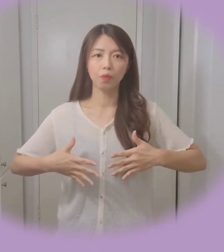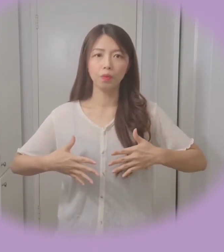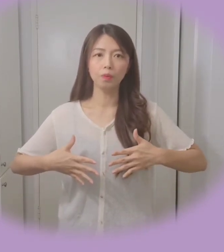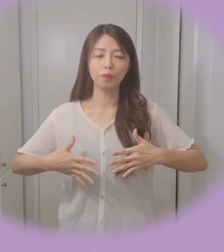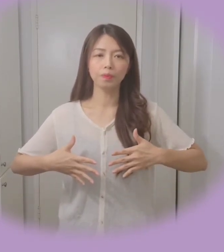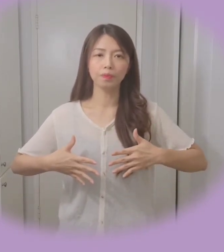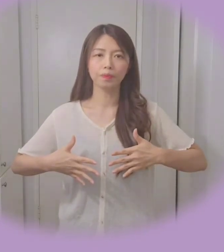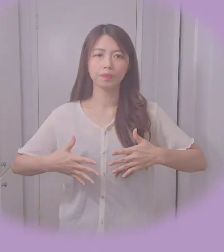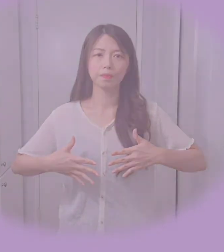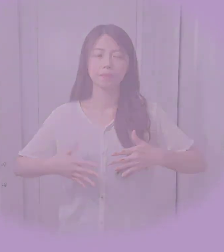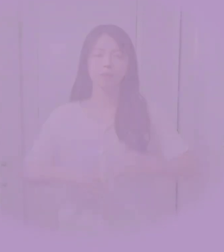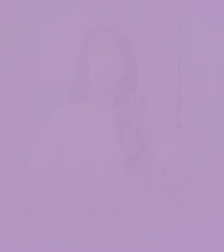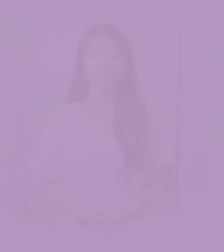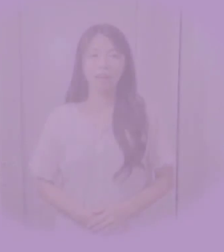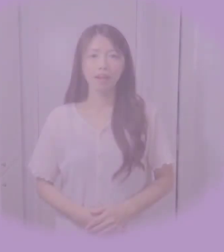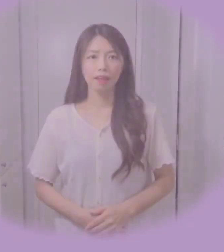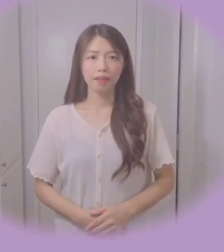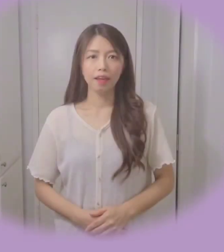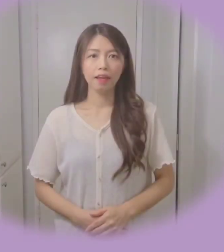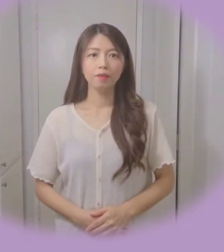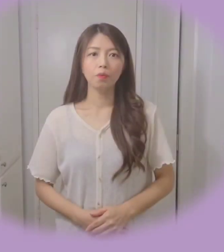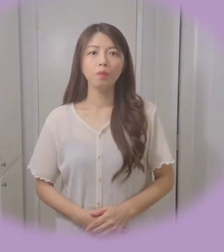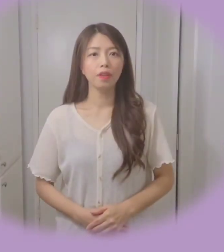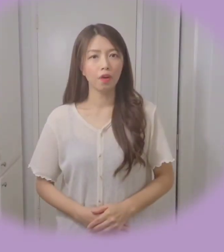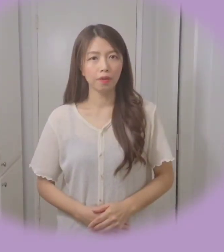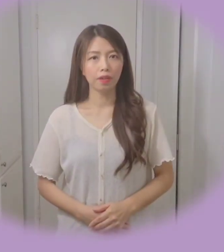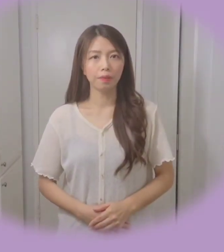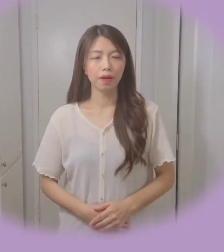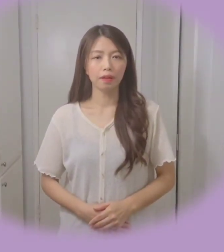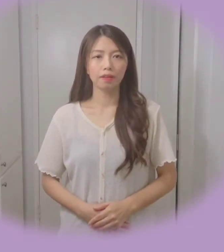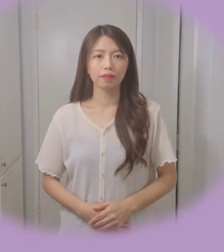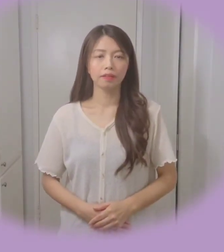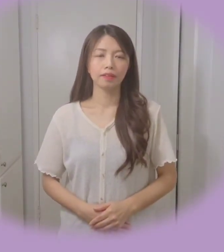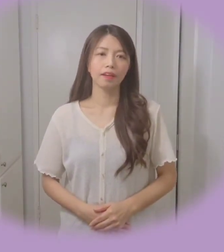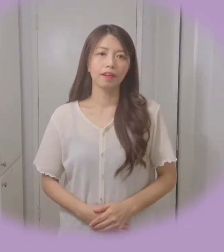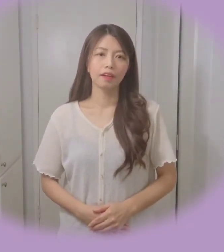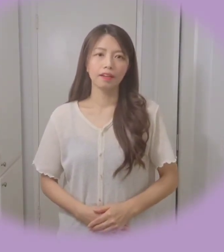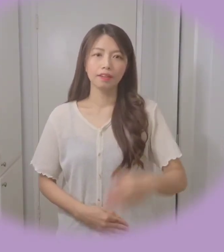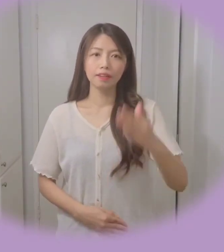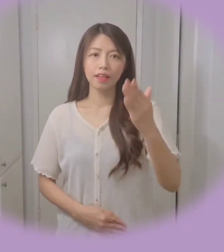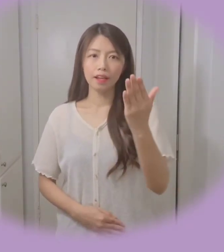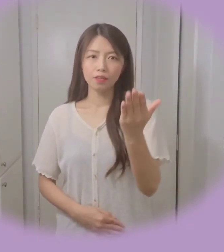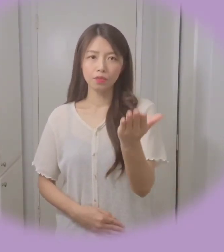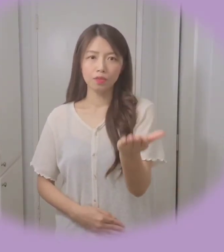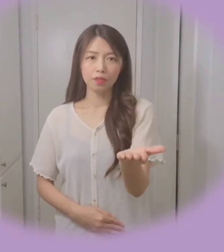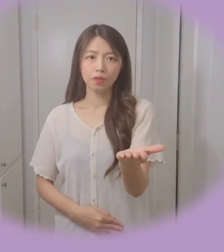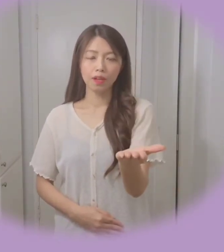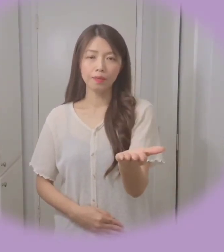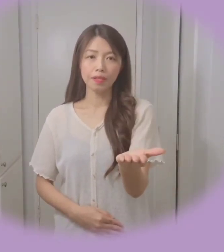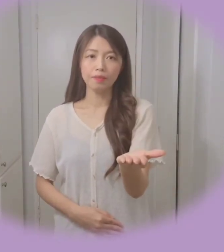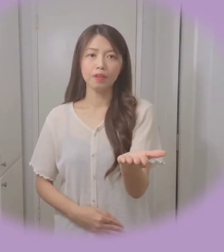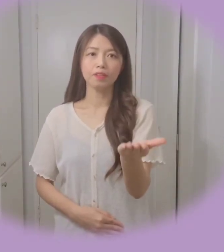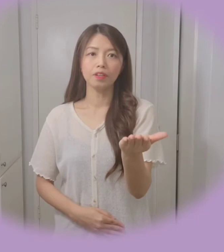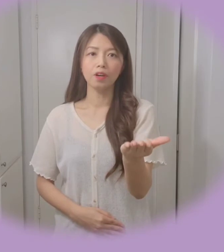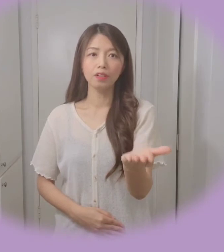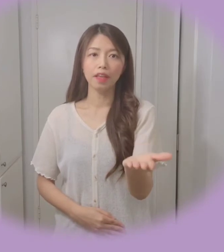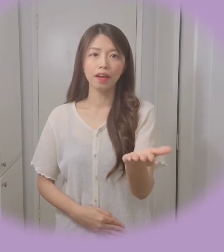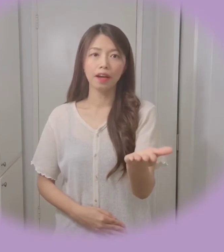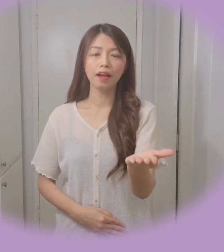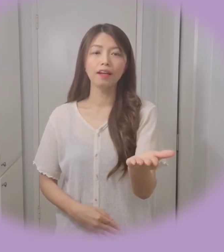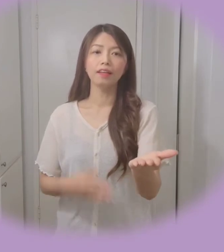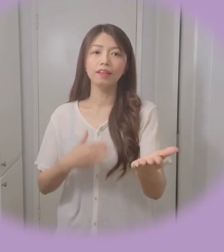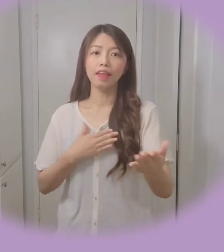돼요. 봄, 그대가 내게 봄이 되어 왔나봐. 그대라는 뜻의 수어는 아까